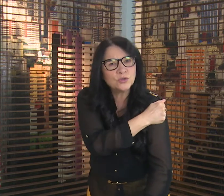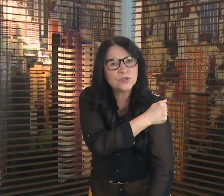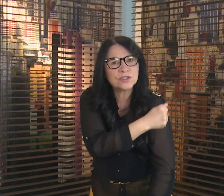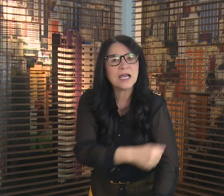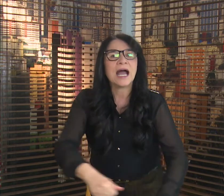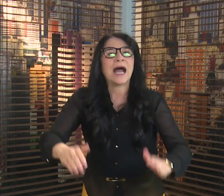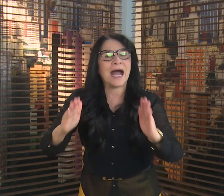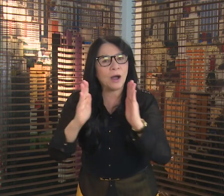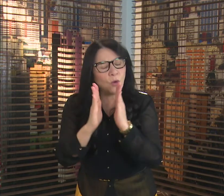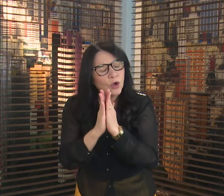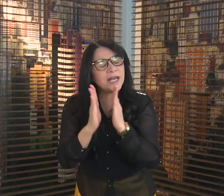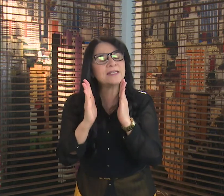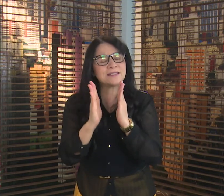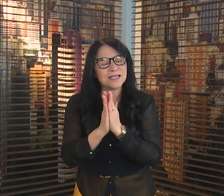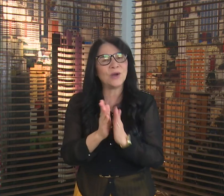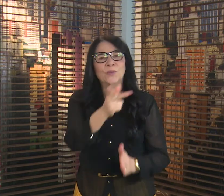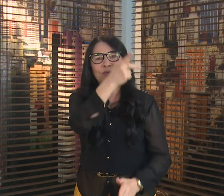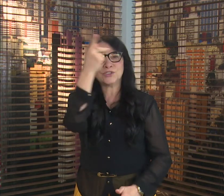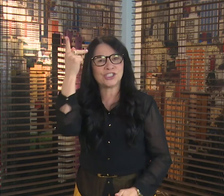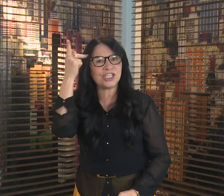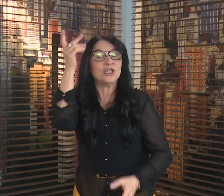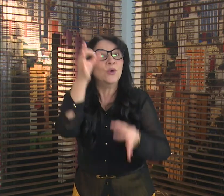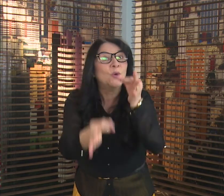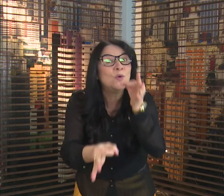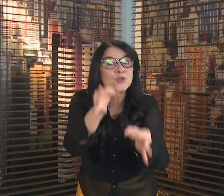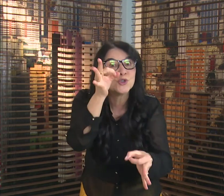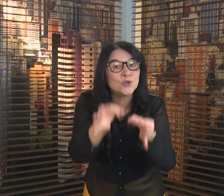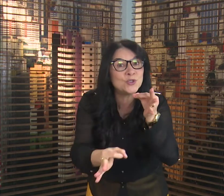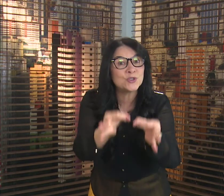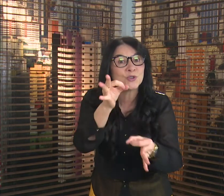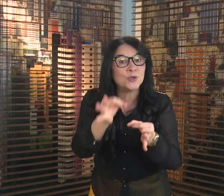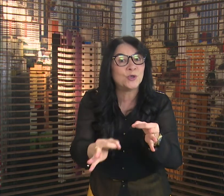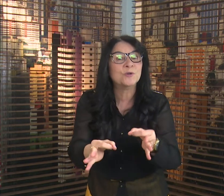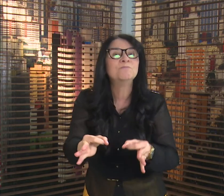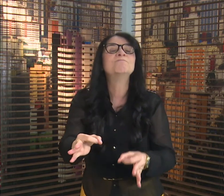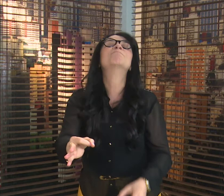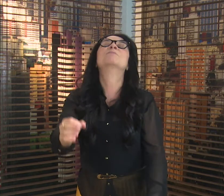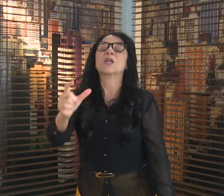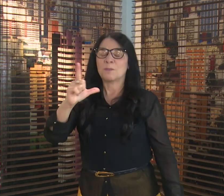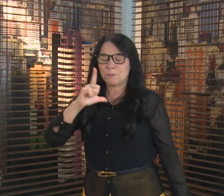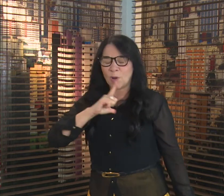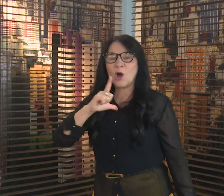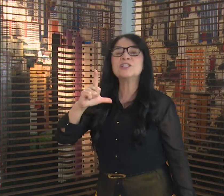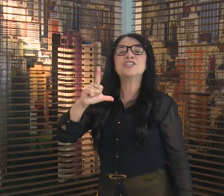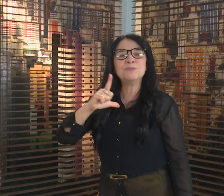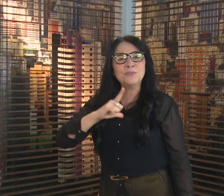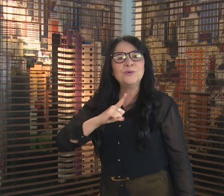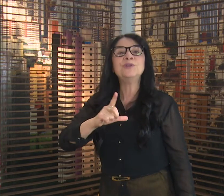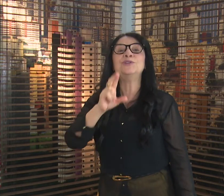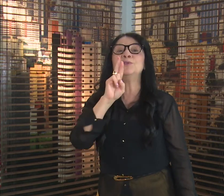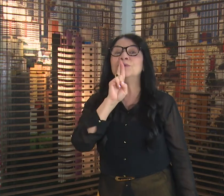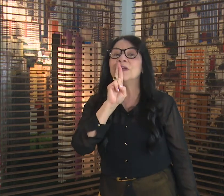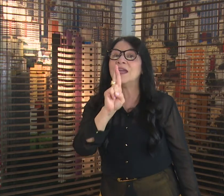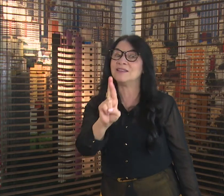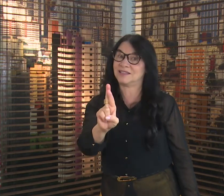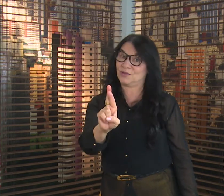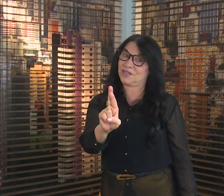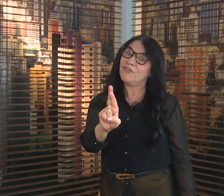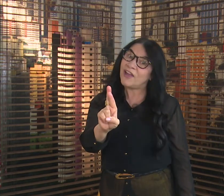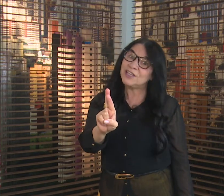Alunos, a oração de um justo pode muito em seus